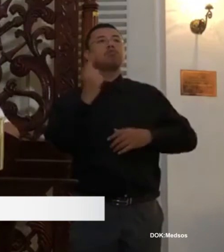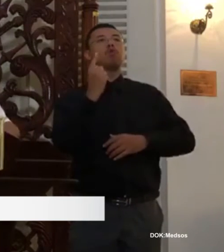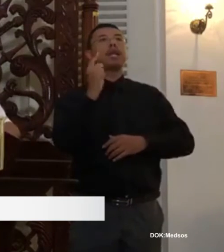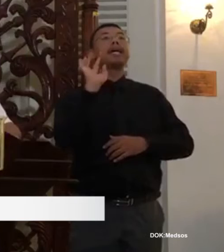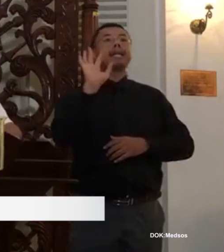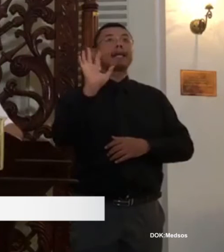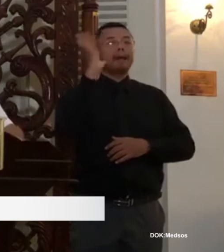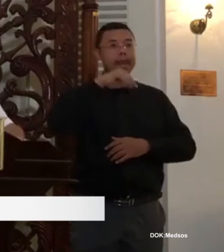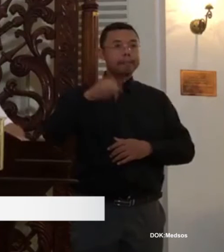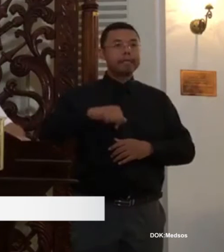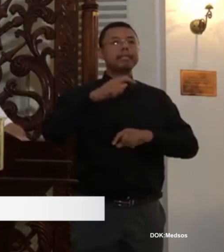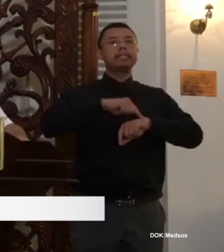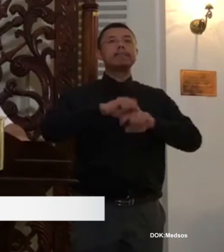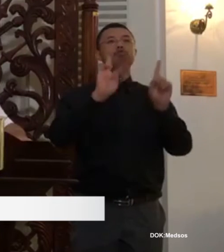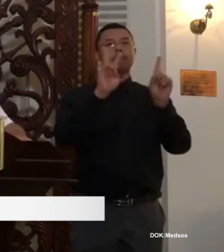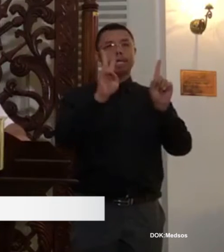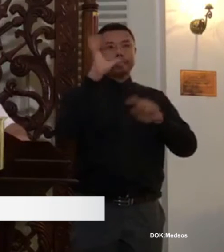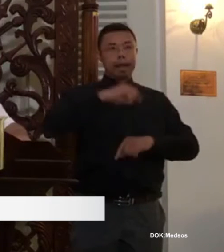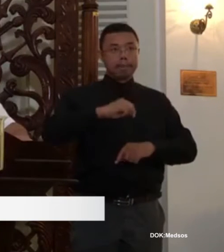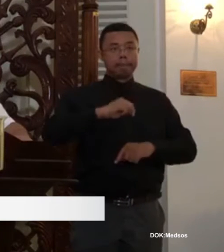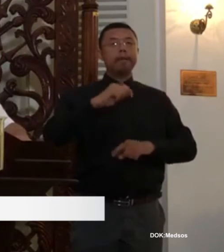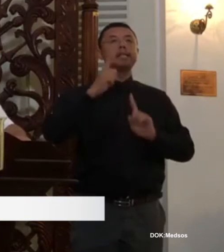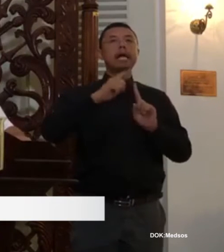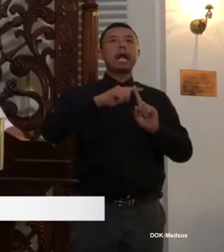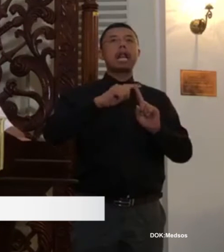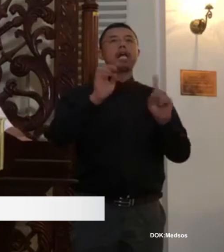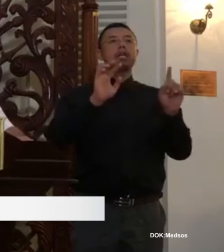pukul 00 tanggal